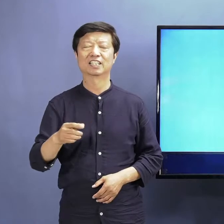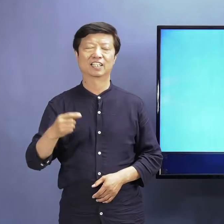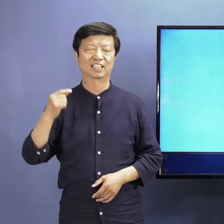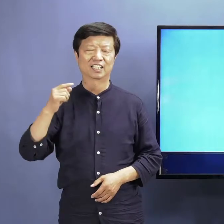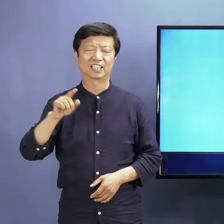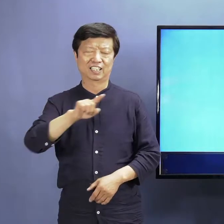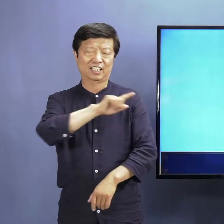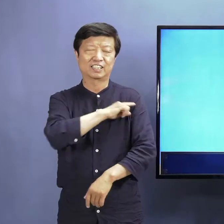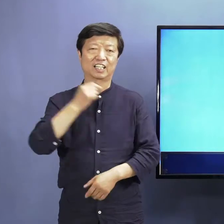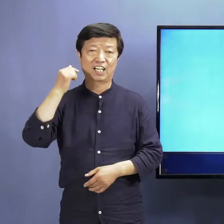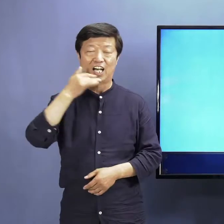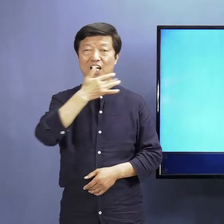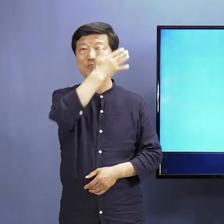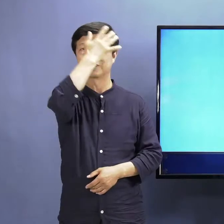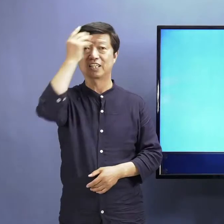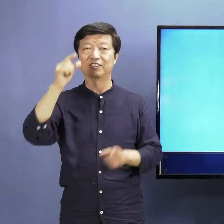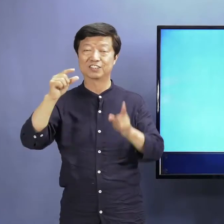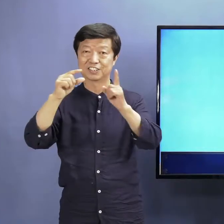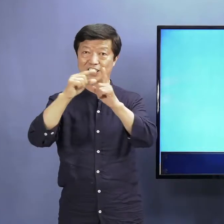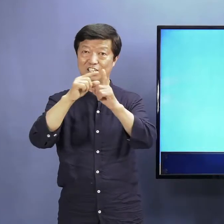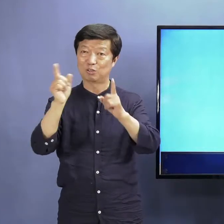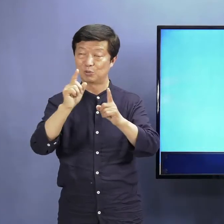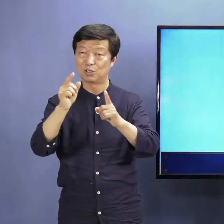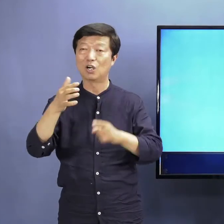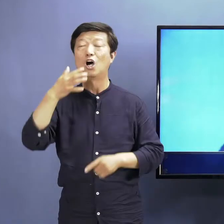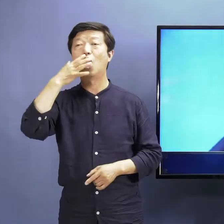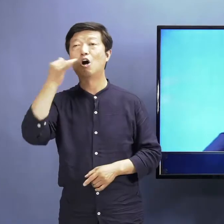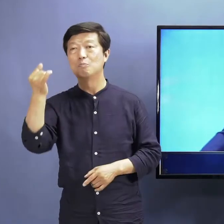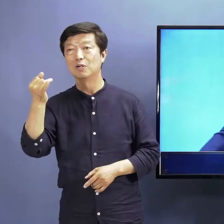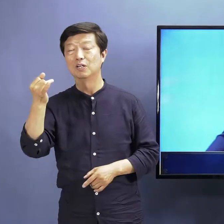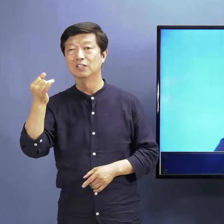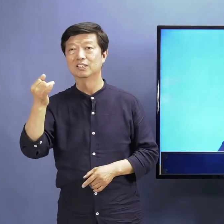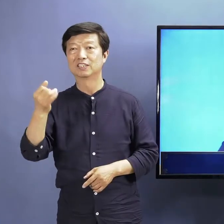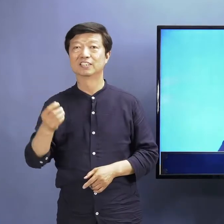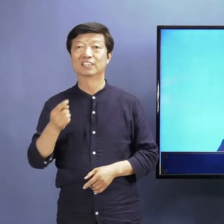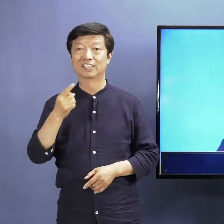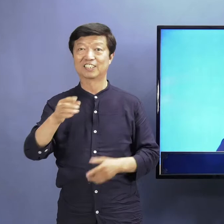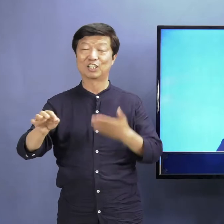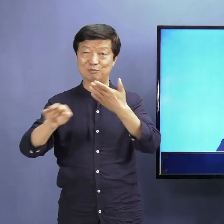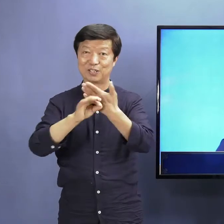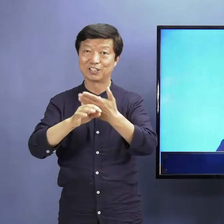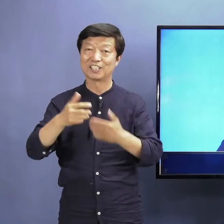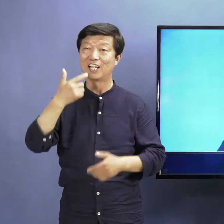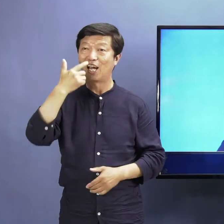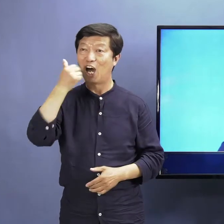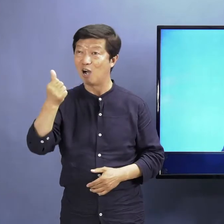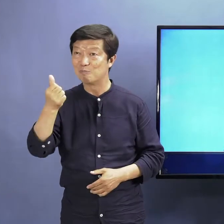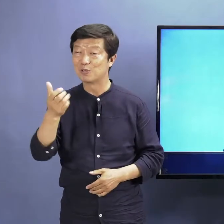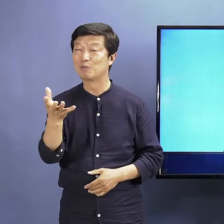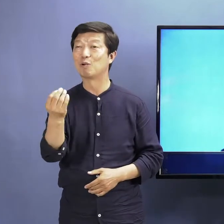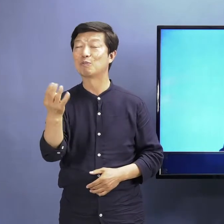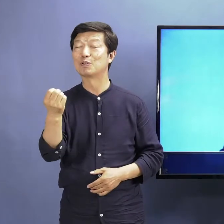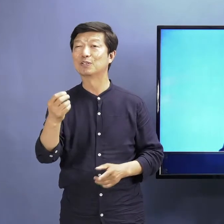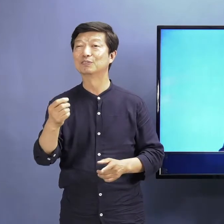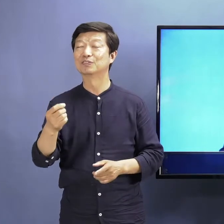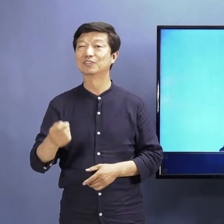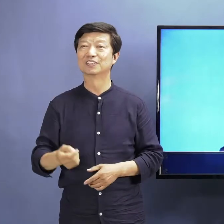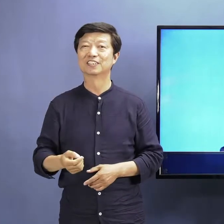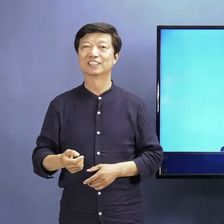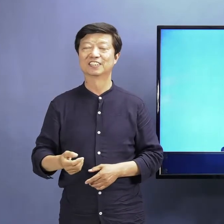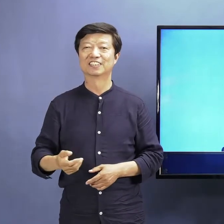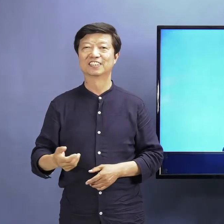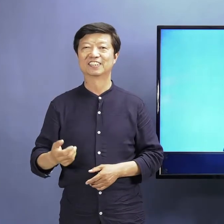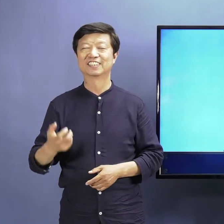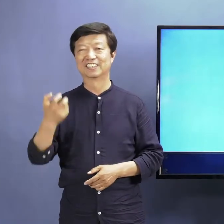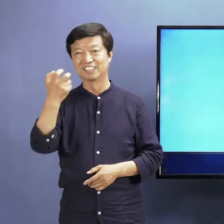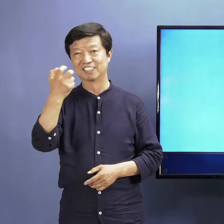mother. 그럼 여기서 다시 궁금이 생기죠. 그러면 father는 몇 번째일까? 70이 바뀌었습니다.